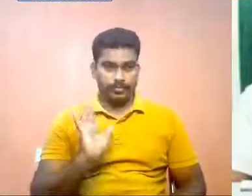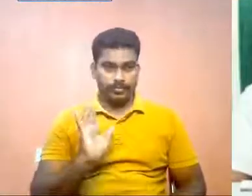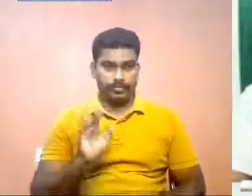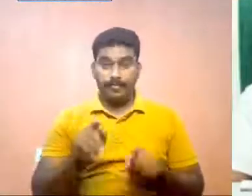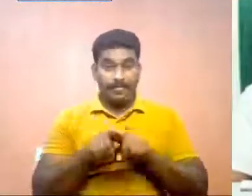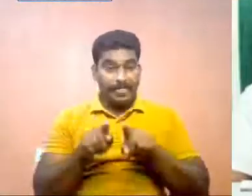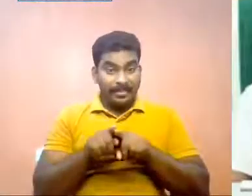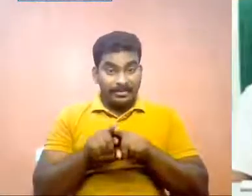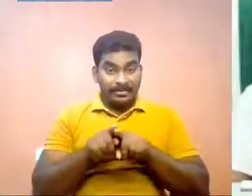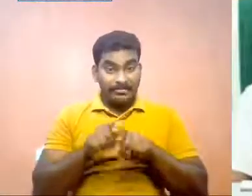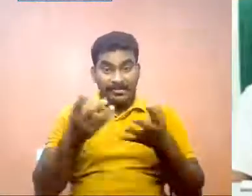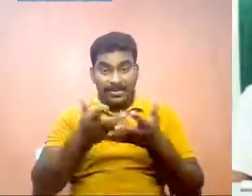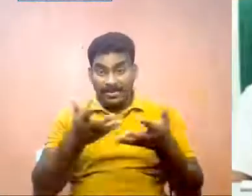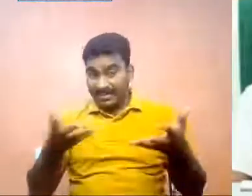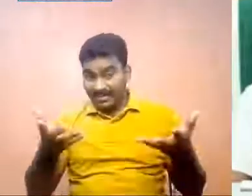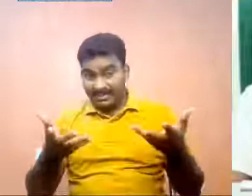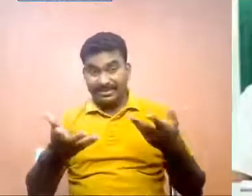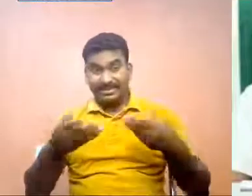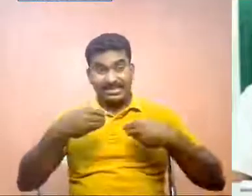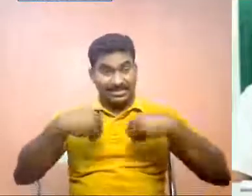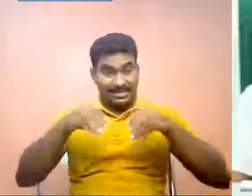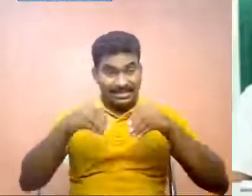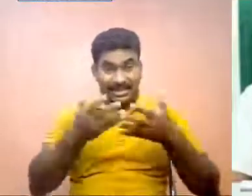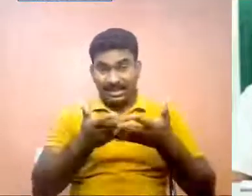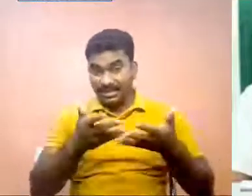സാധനങ്ങളുടെ ദൗർലഭ്യം മൂലം